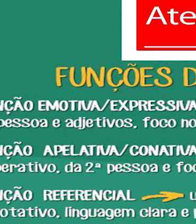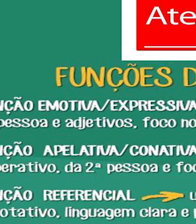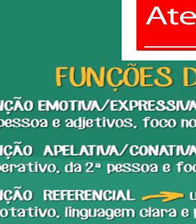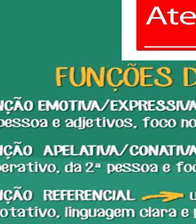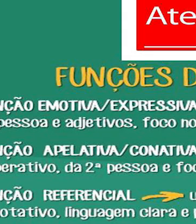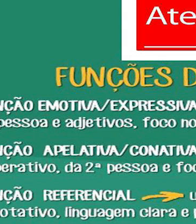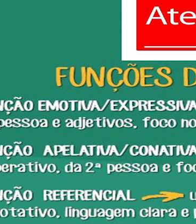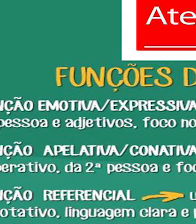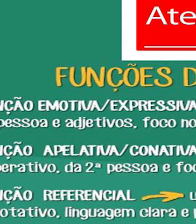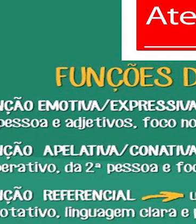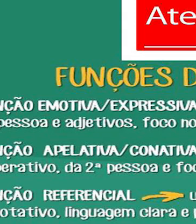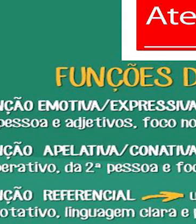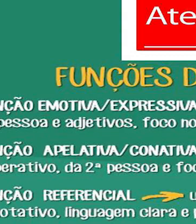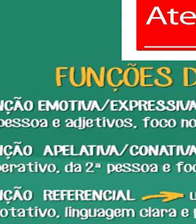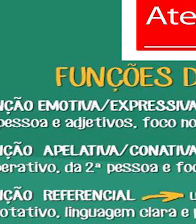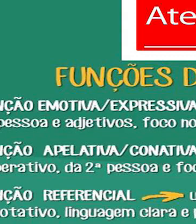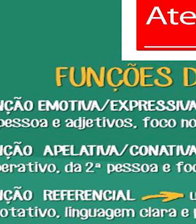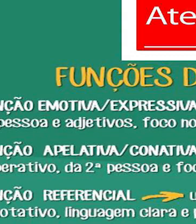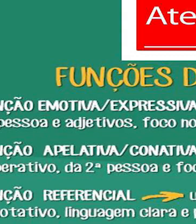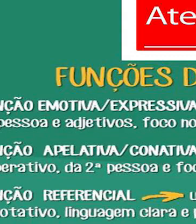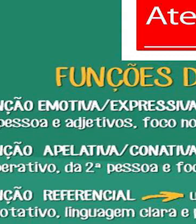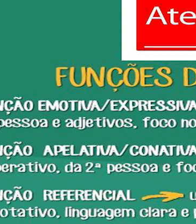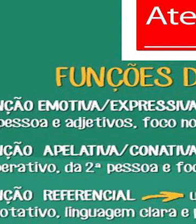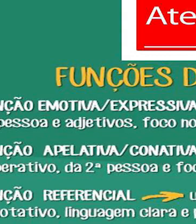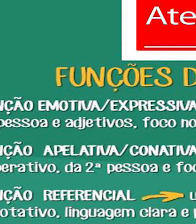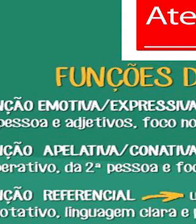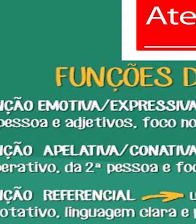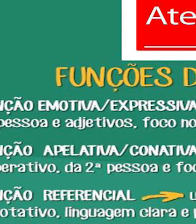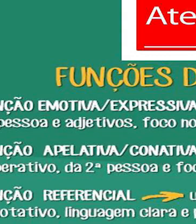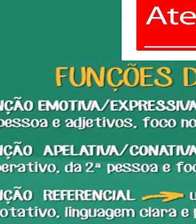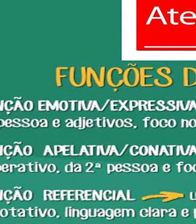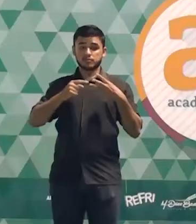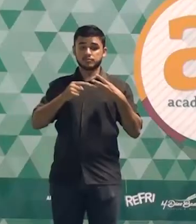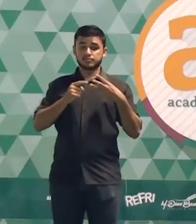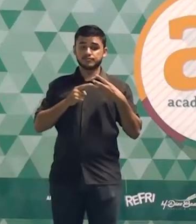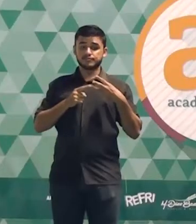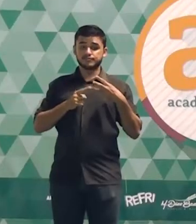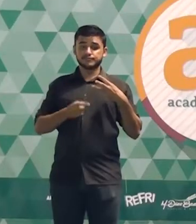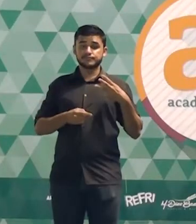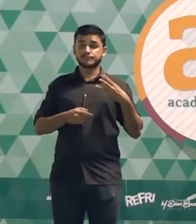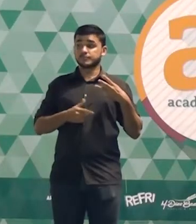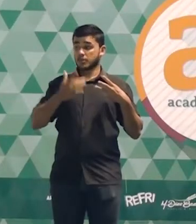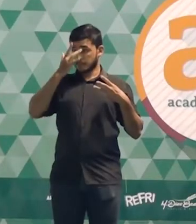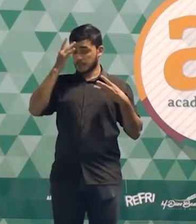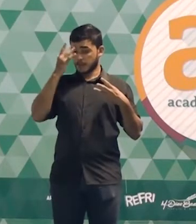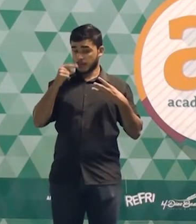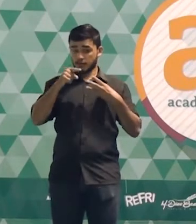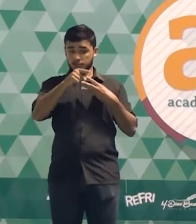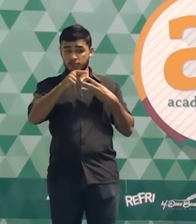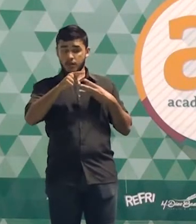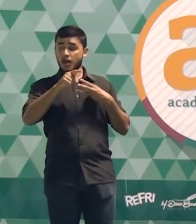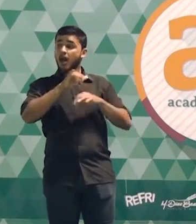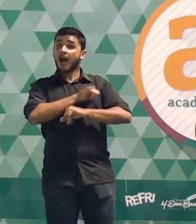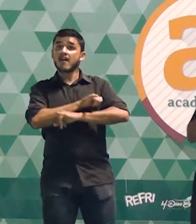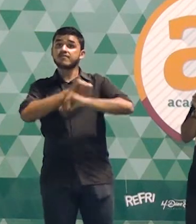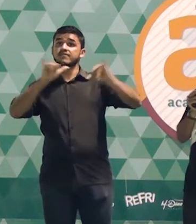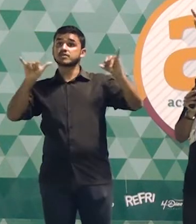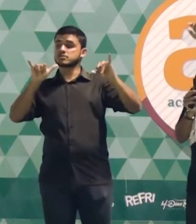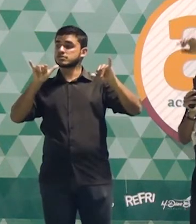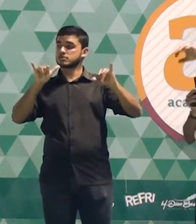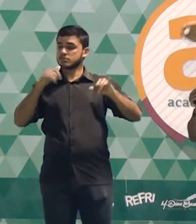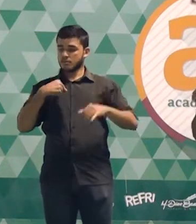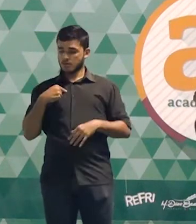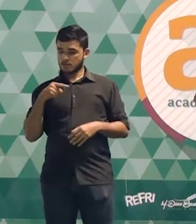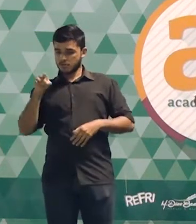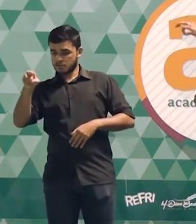Função referencial, que é aquela que vai focalizar o quê? A informação. Então, põe na